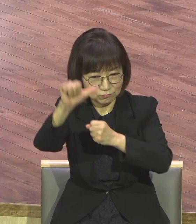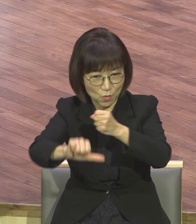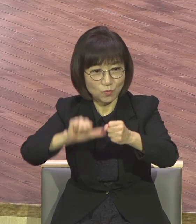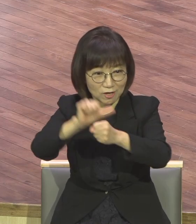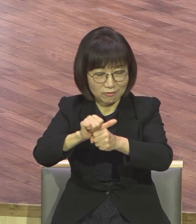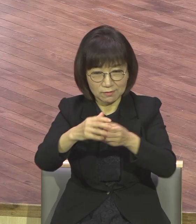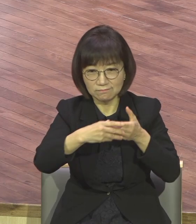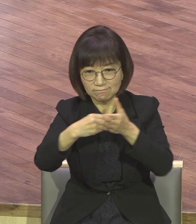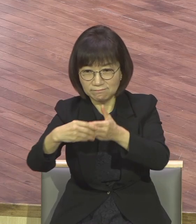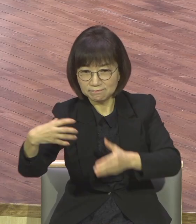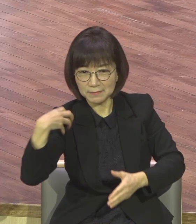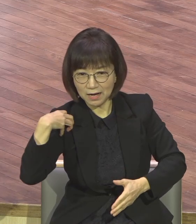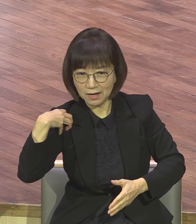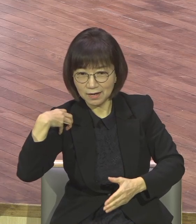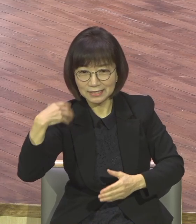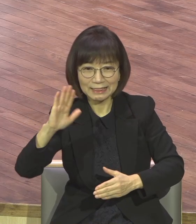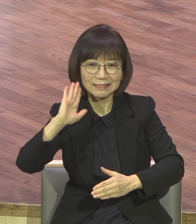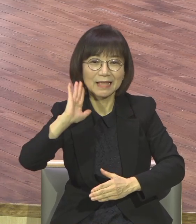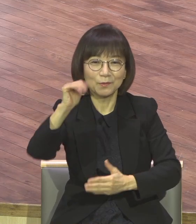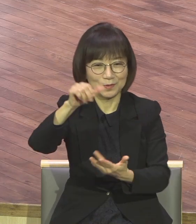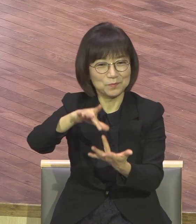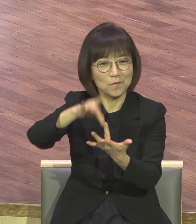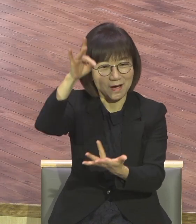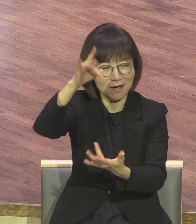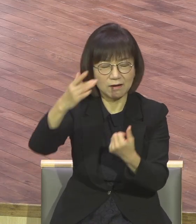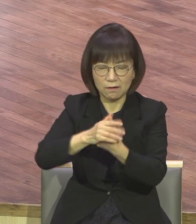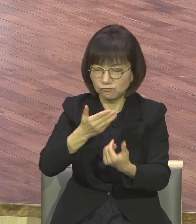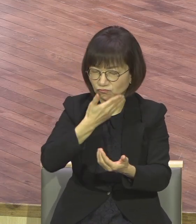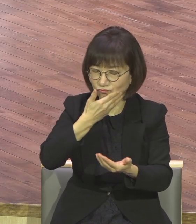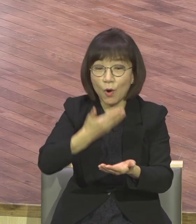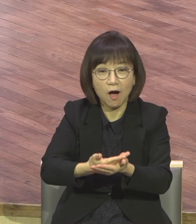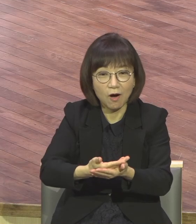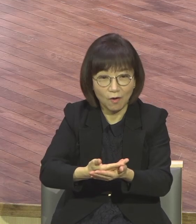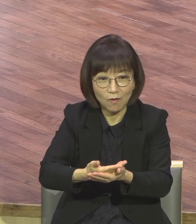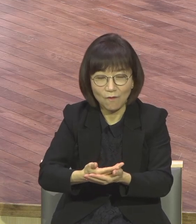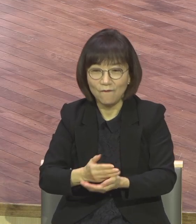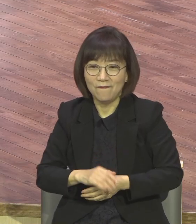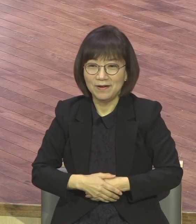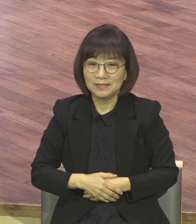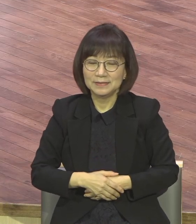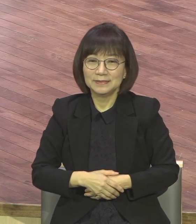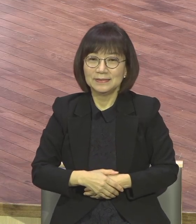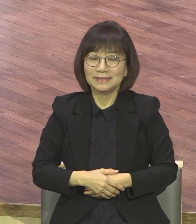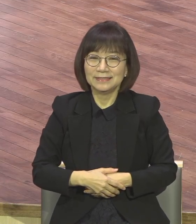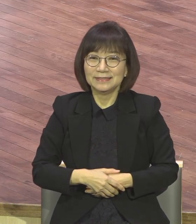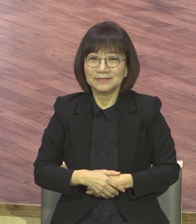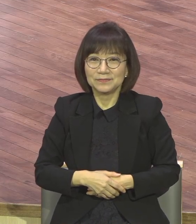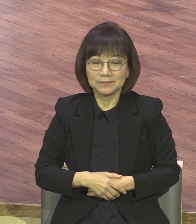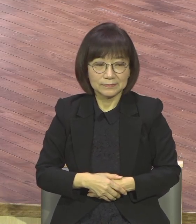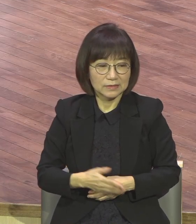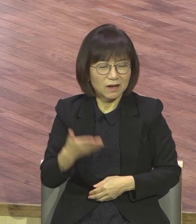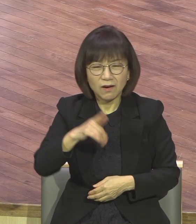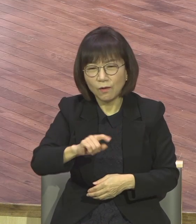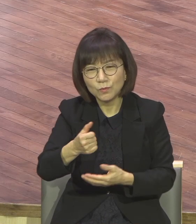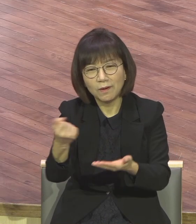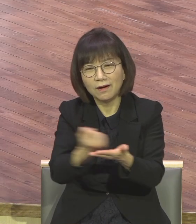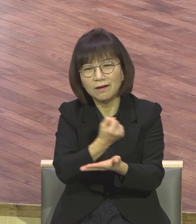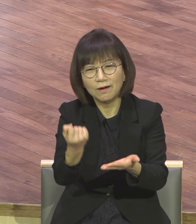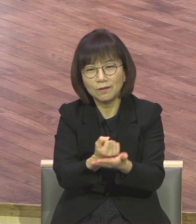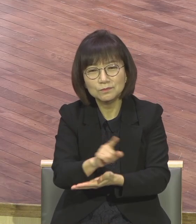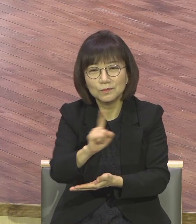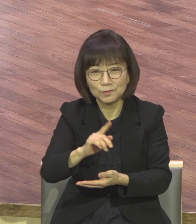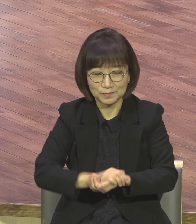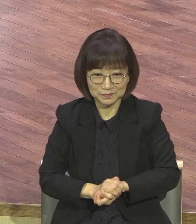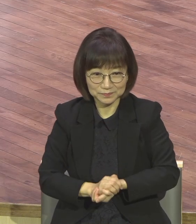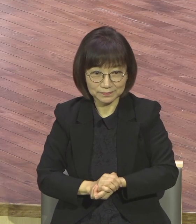그런 대통령을 뽑는 이번 선거의 중요성은 뭐 두말할 필요가 없지요. 그런데 안타깝게도